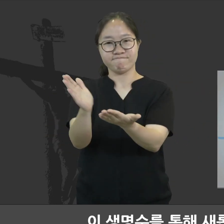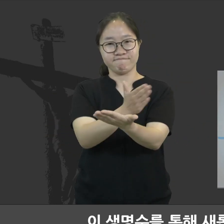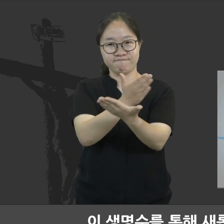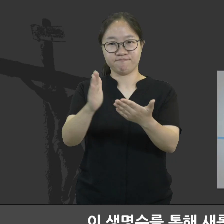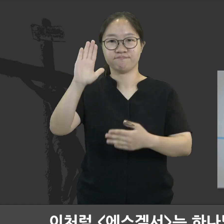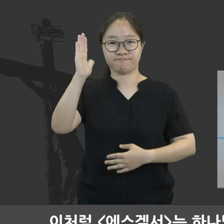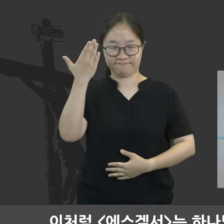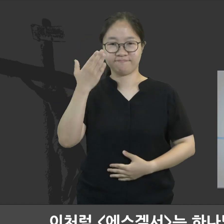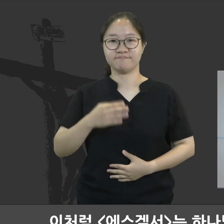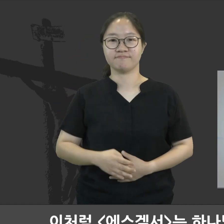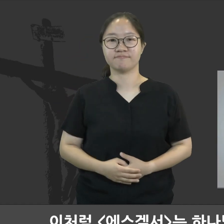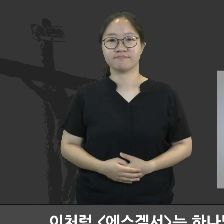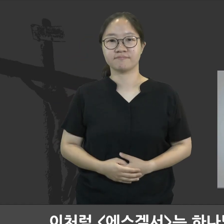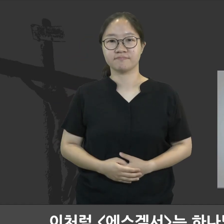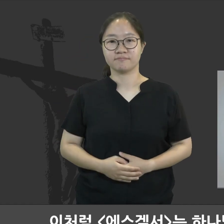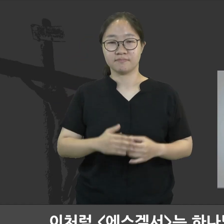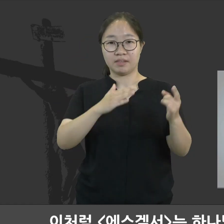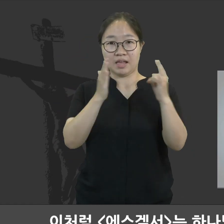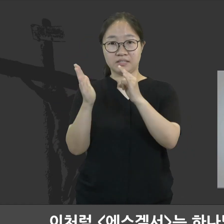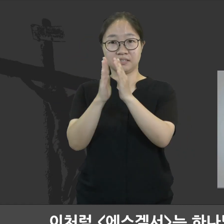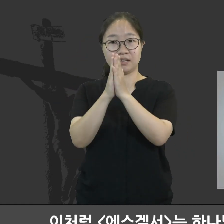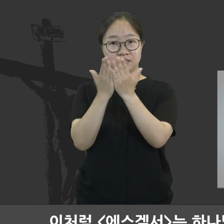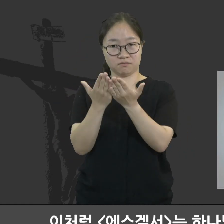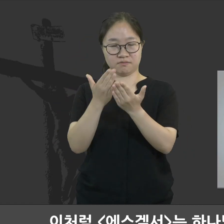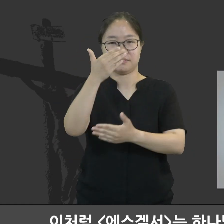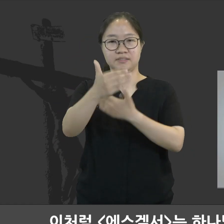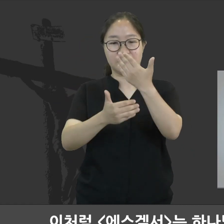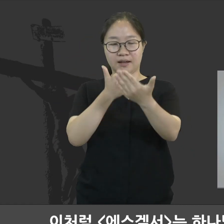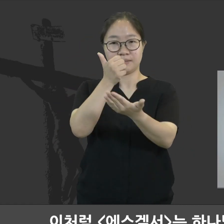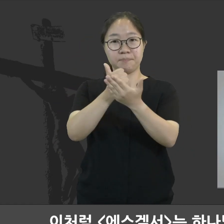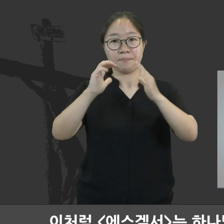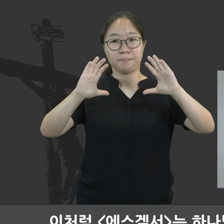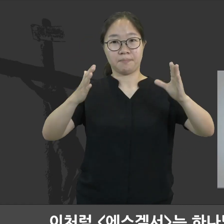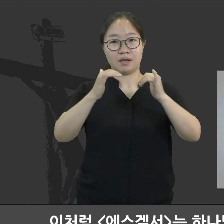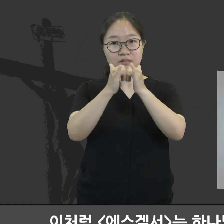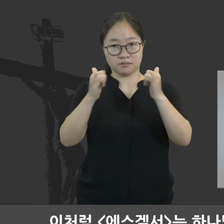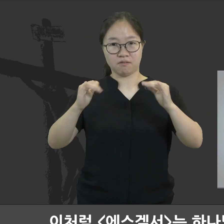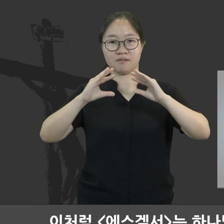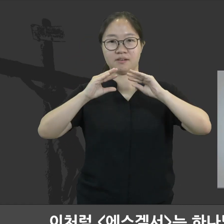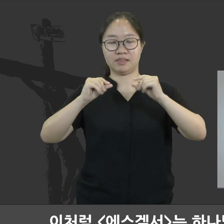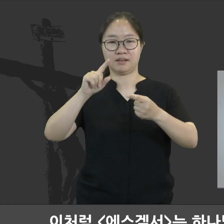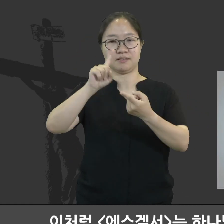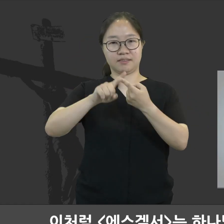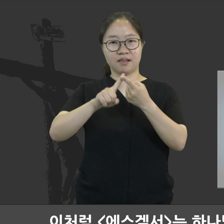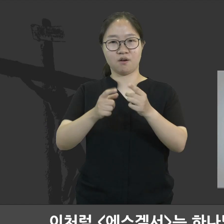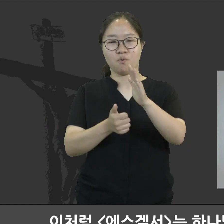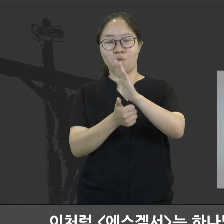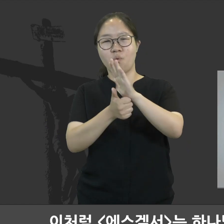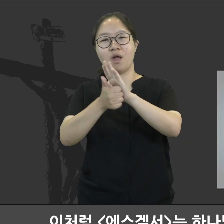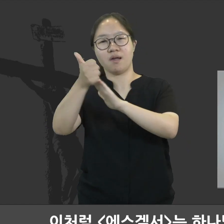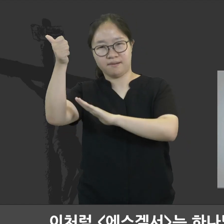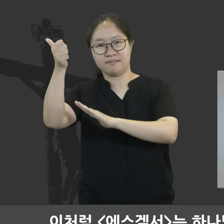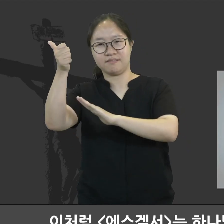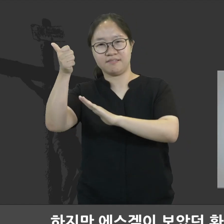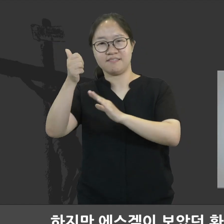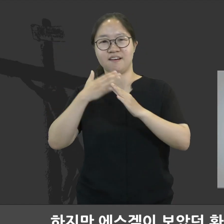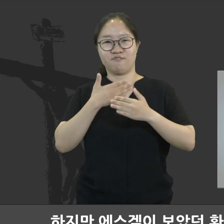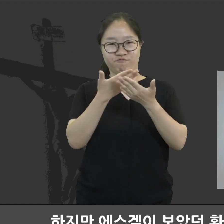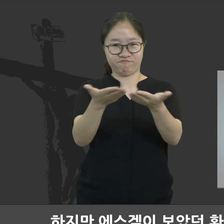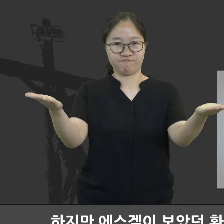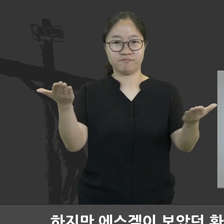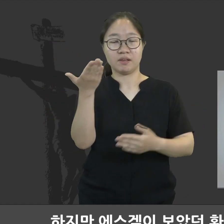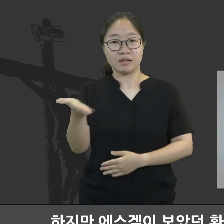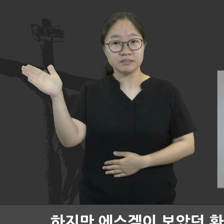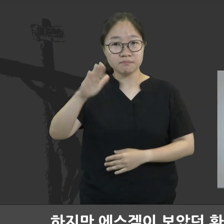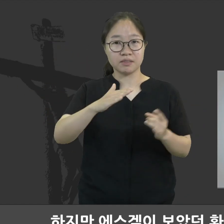분배됩니다. 이처럼 에스겔서는 하나님의 백성과 땅을 향한 회복의 소망을 전합니다.